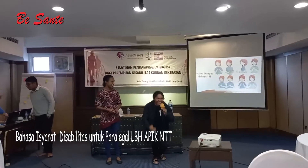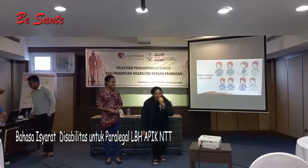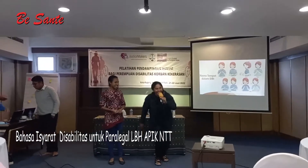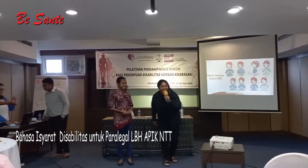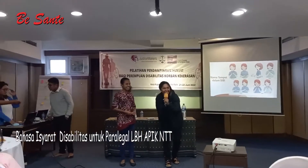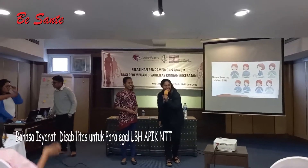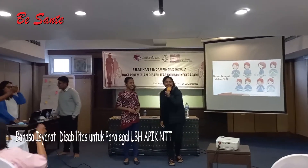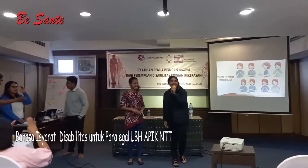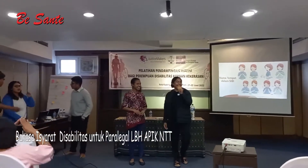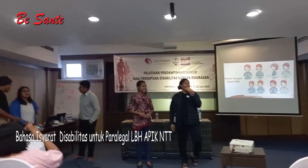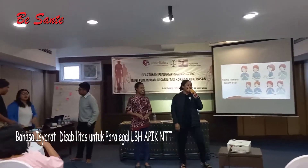Bapak selamat. Sampai di bawah, Bapak.